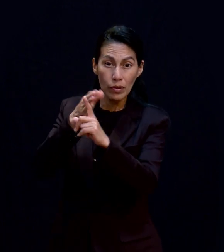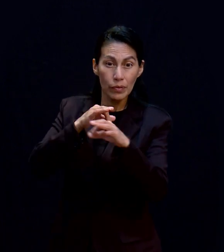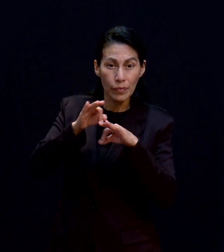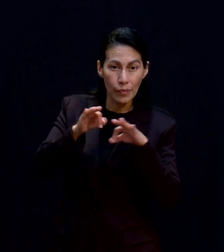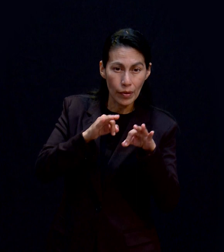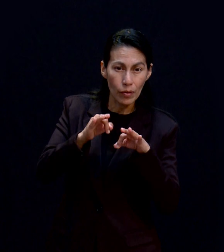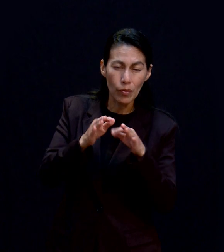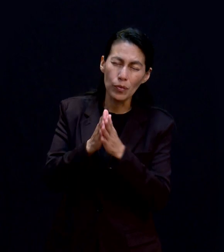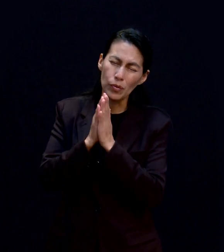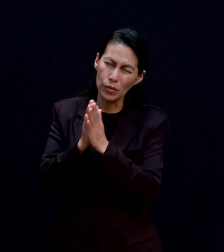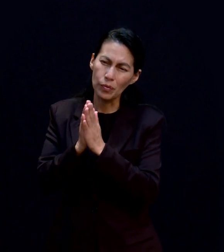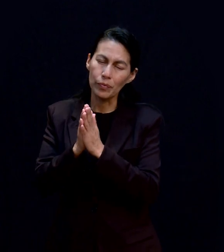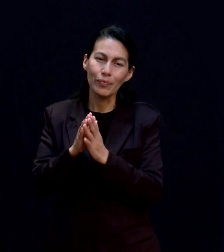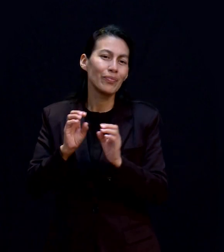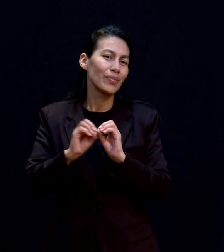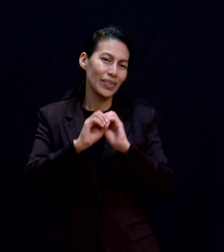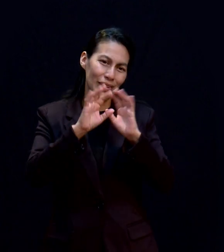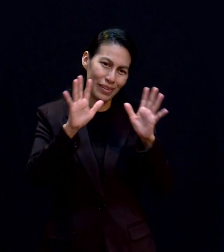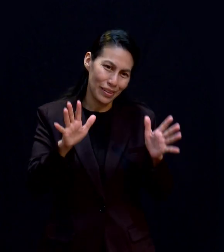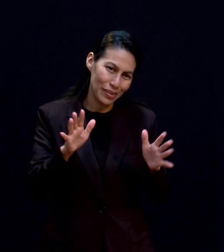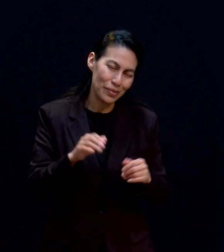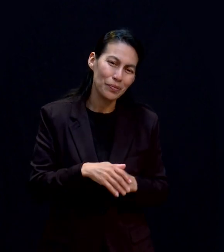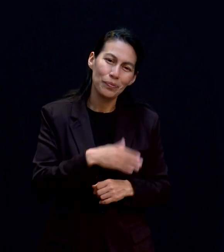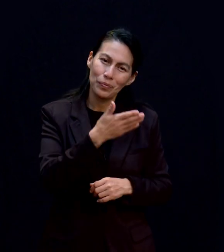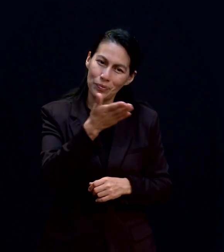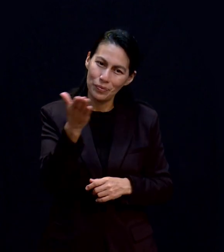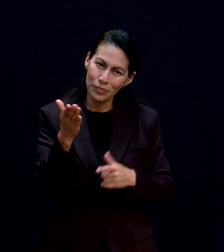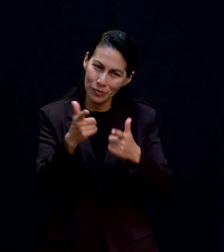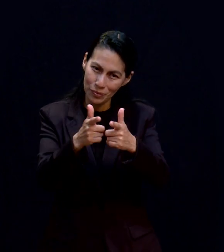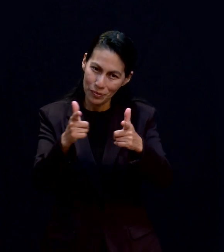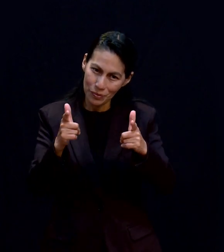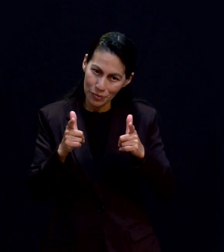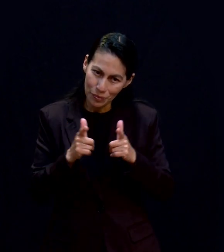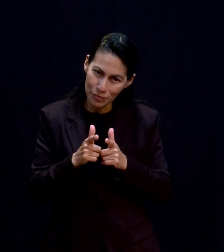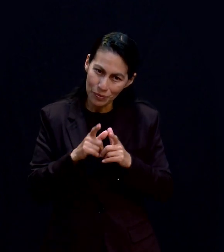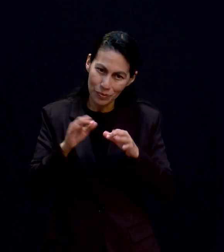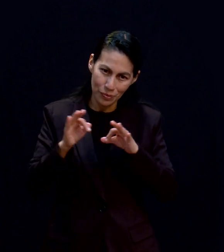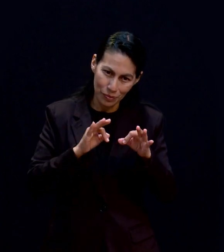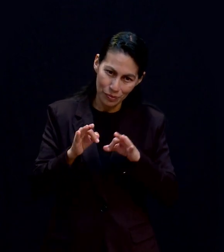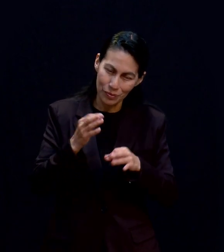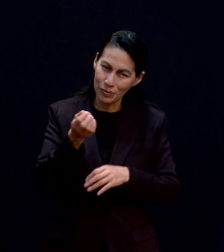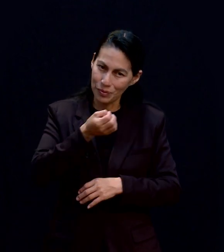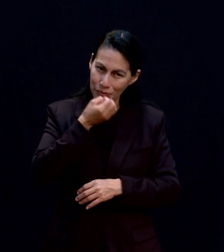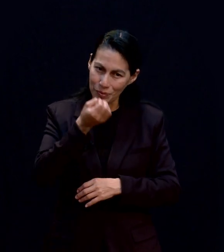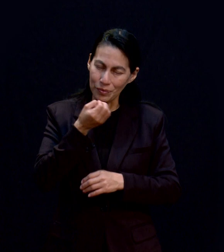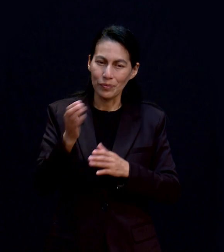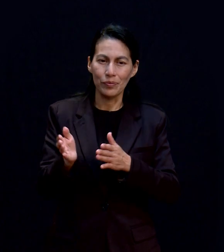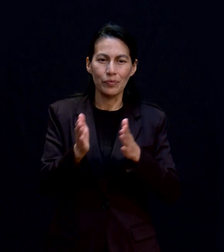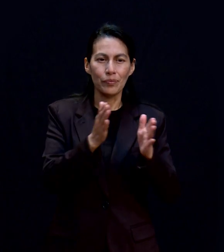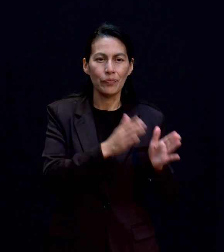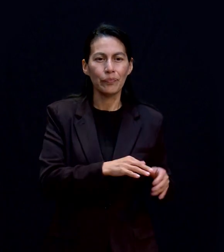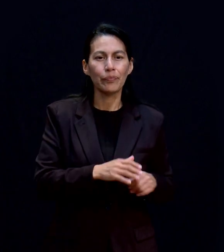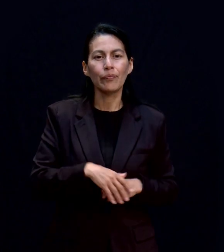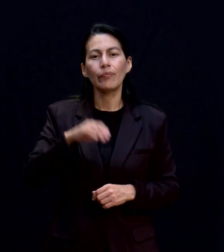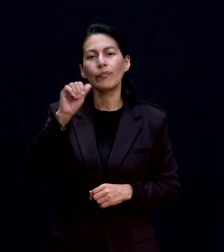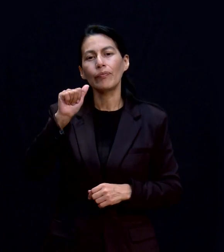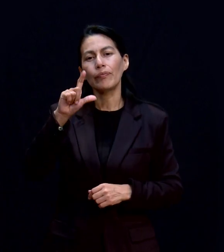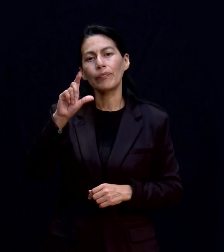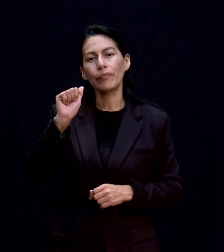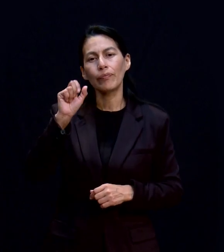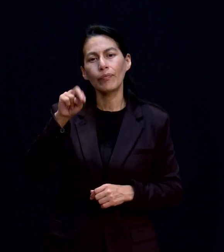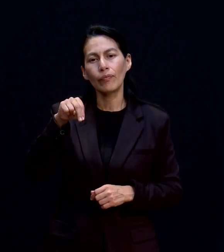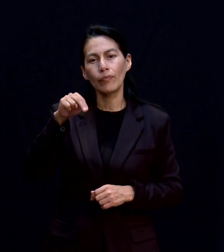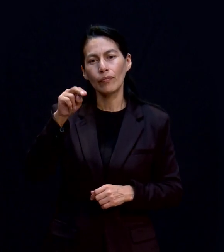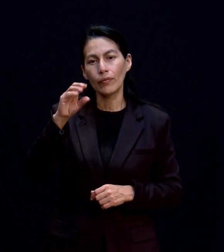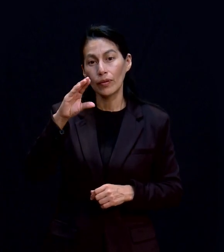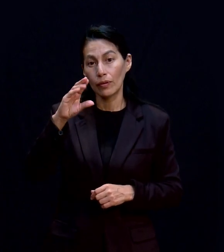trabajo claro que si arturo estaremos orando por ti por todo tu equipo de trabajo alan cruz hola a